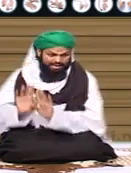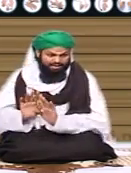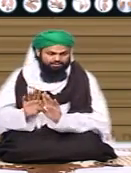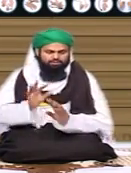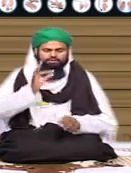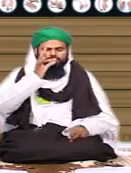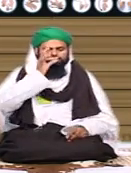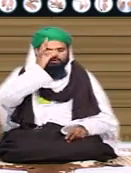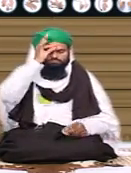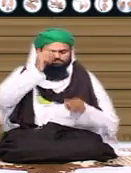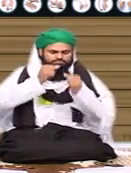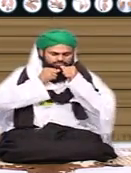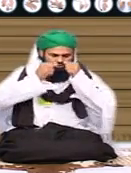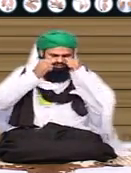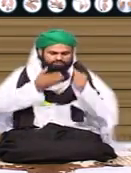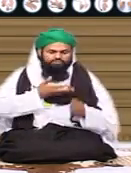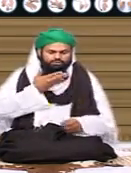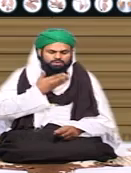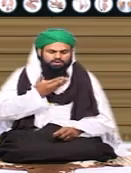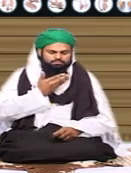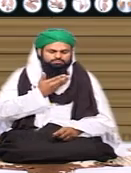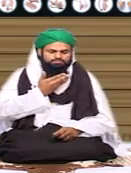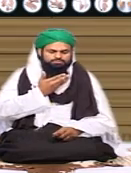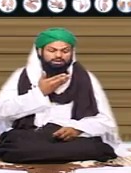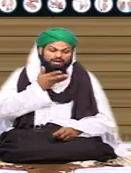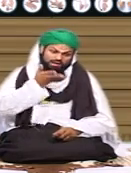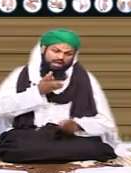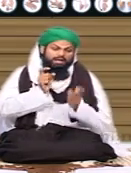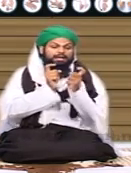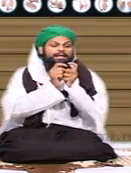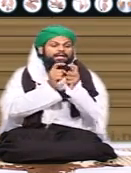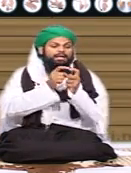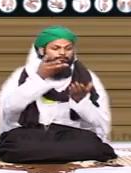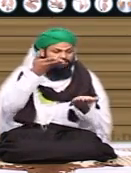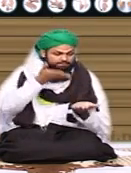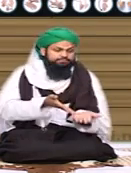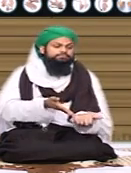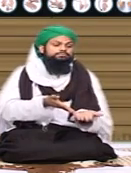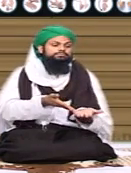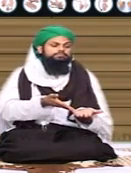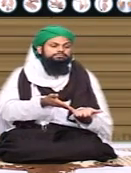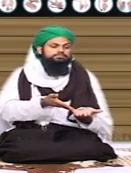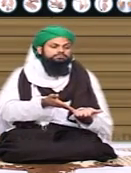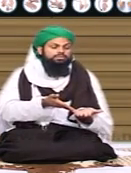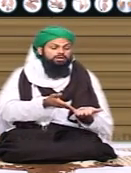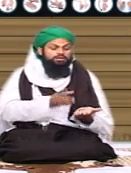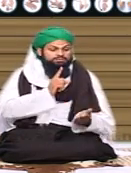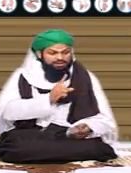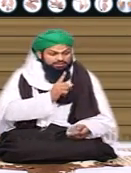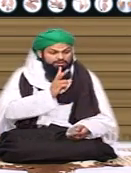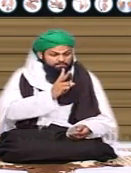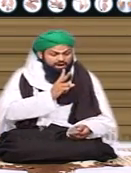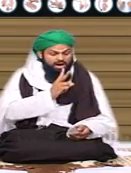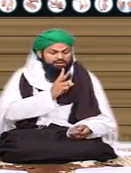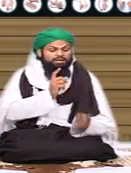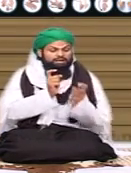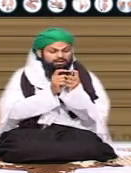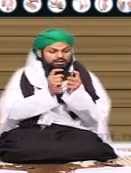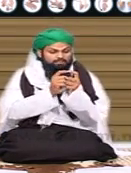برائی اپنے اس بھائی میں ہو تب؟ تو سرکار نے فرمایا جبھی تو غیبت ہے کہ اس میں وہ برائی ہے. حقیقت ہے جبھی